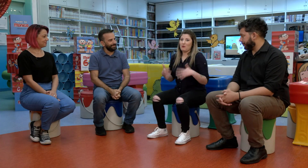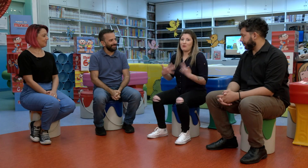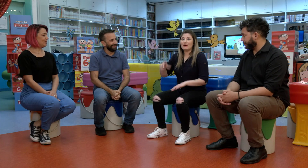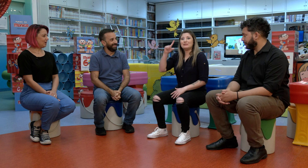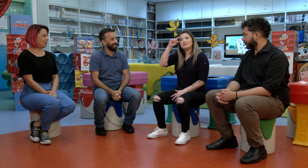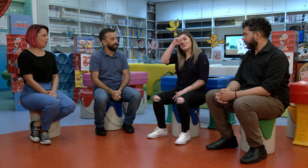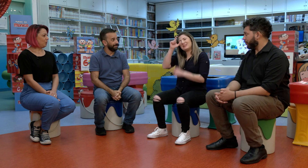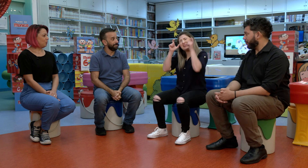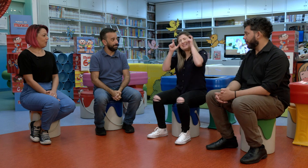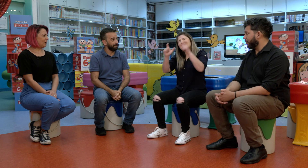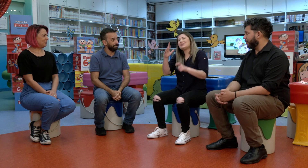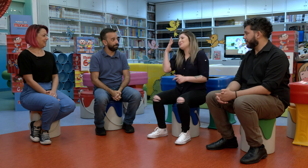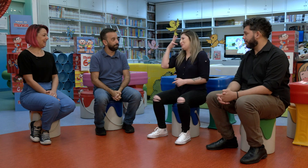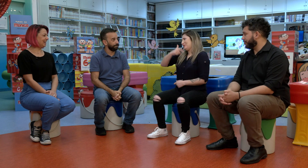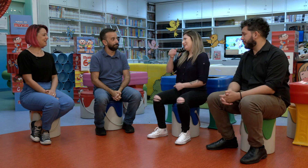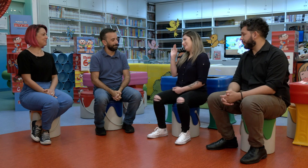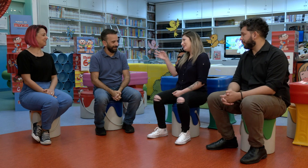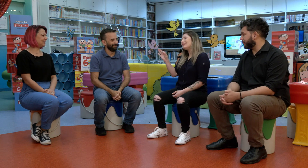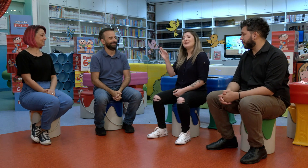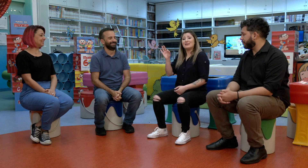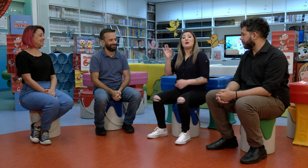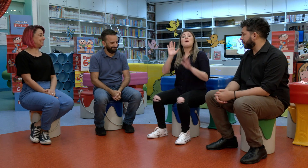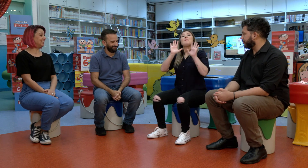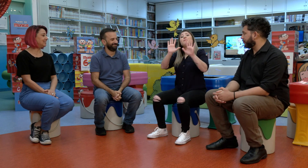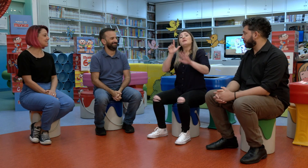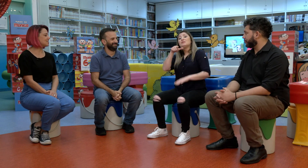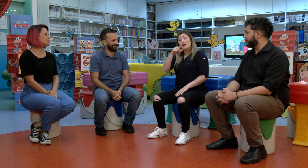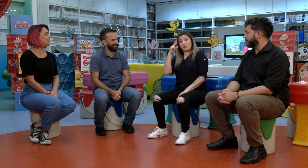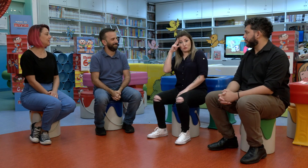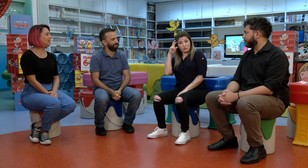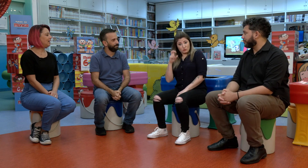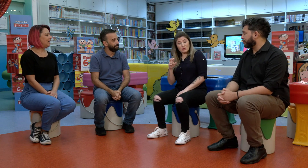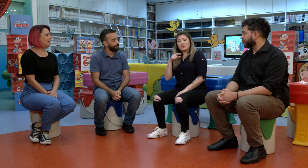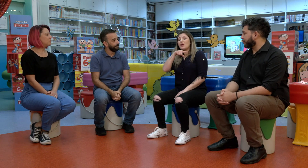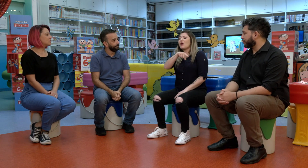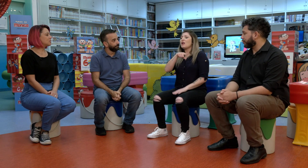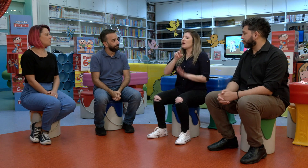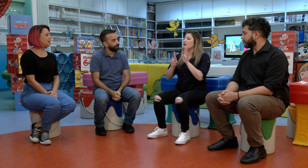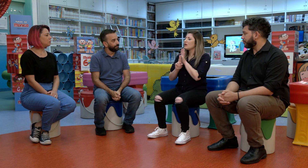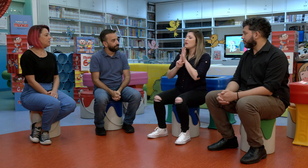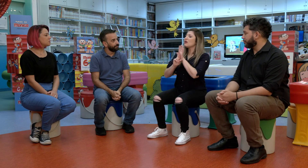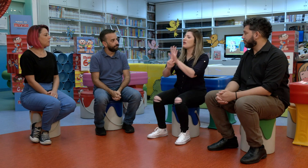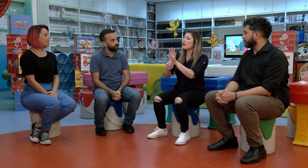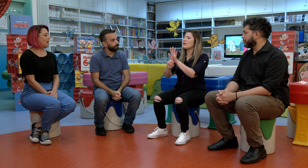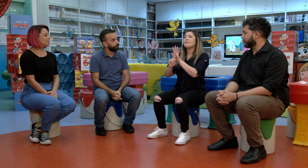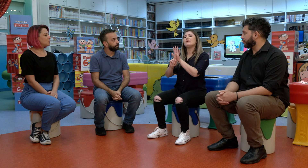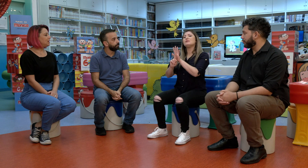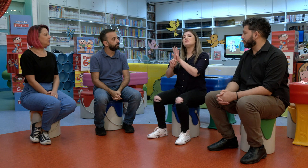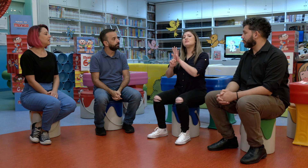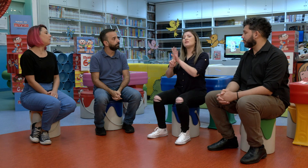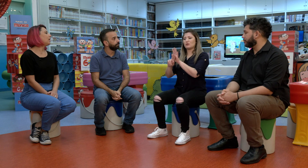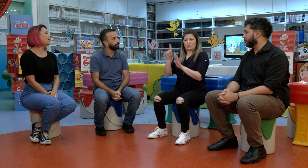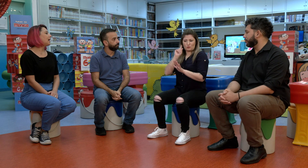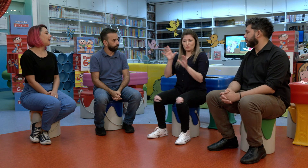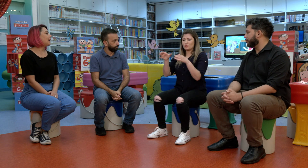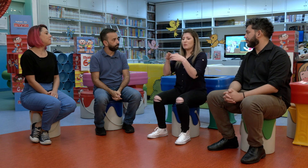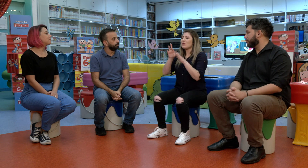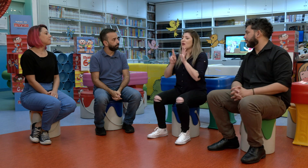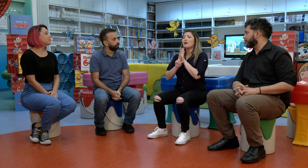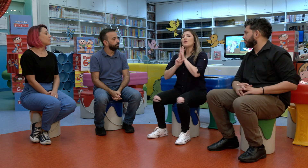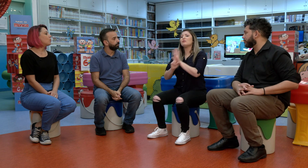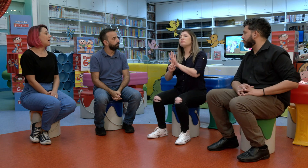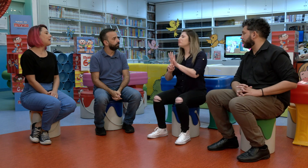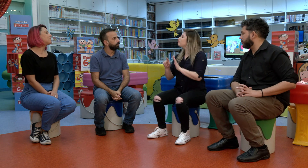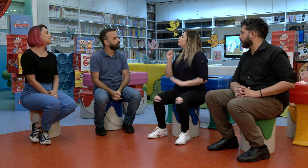personagem. Uau, é muito interessante e que linda essa história, né? É um processo árduo mesmo. A Sueli, então, ela